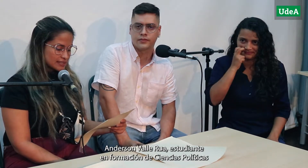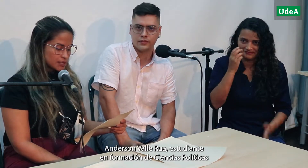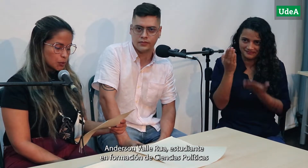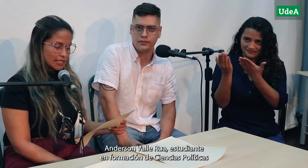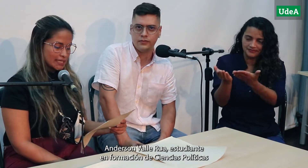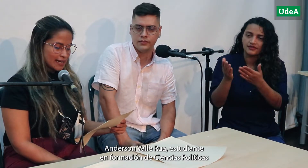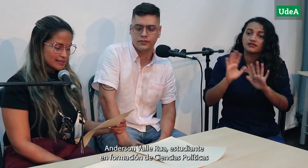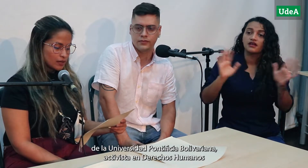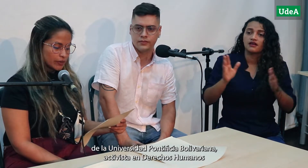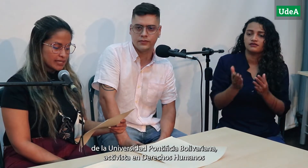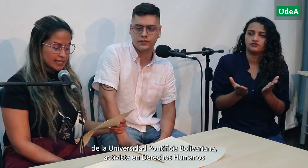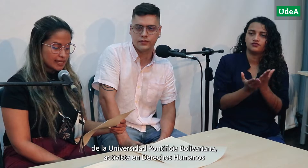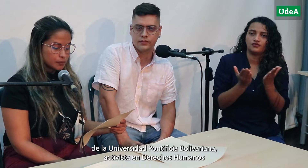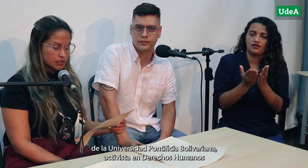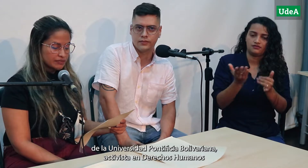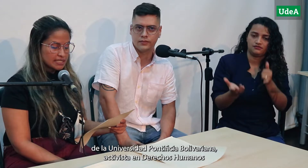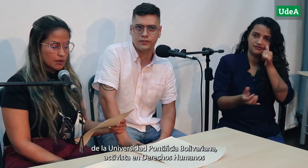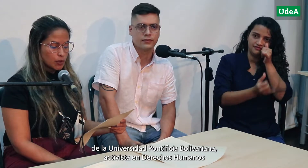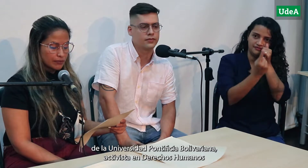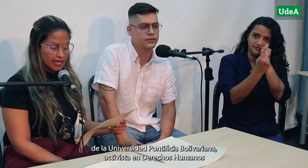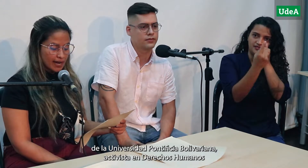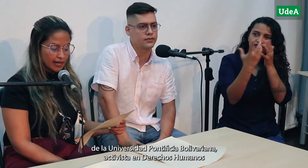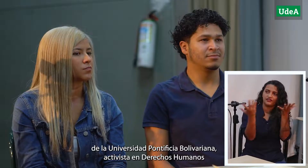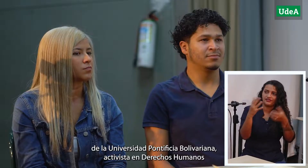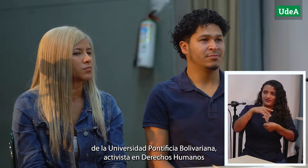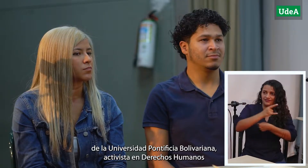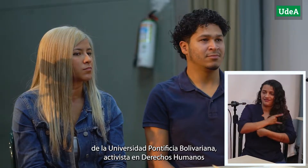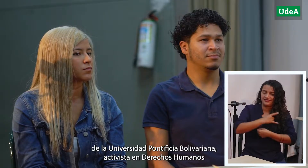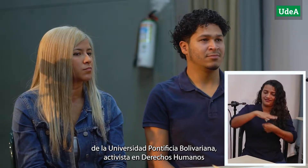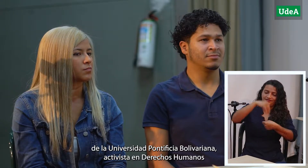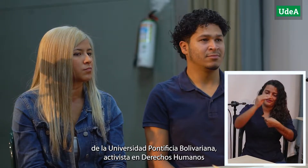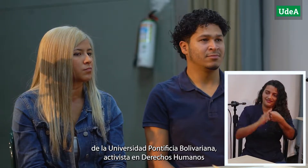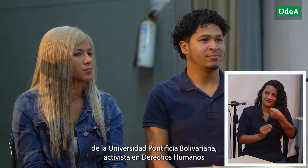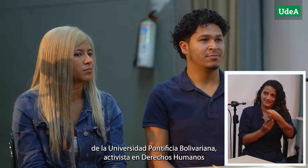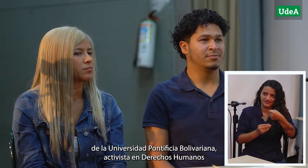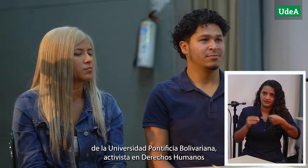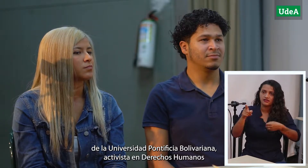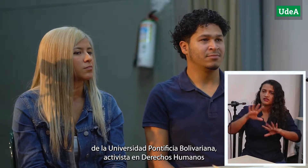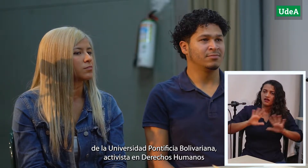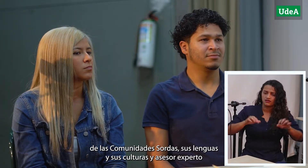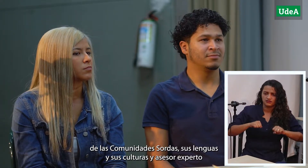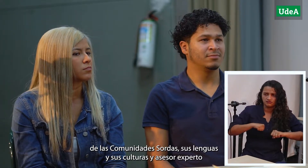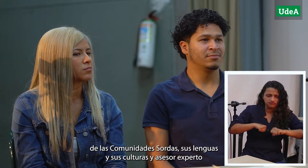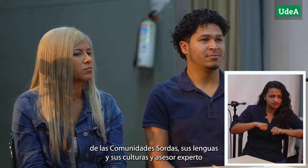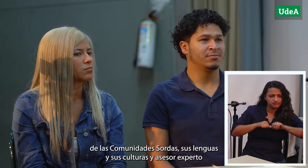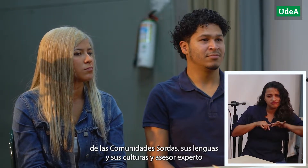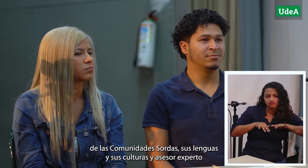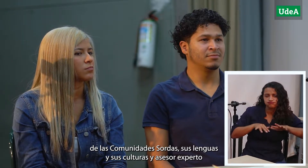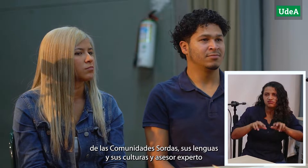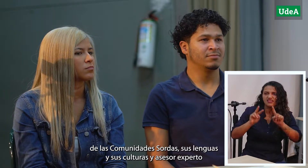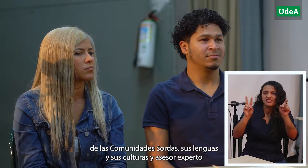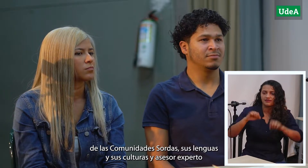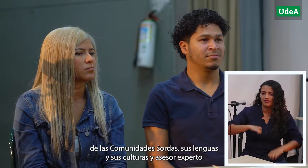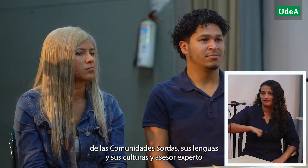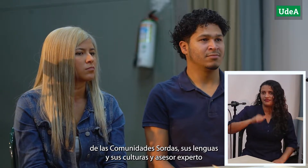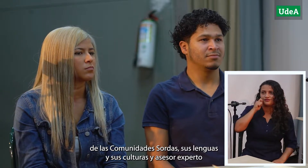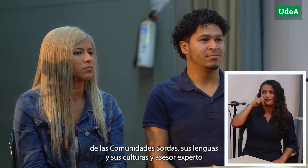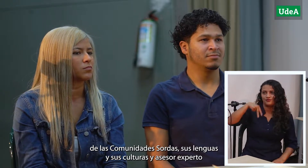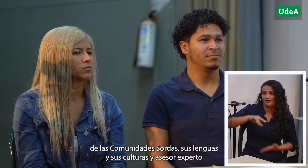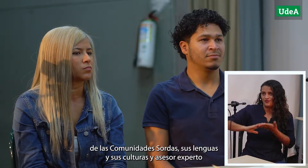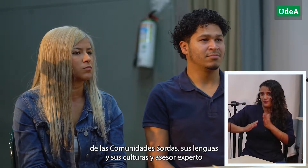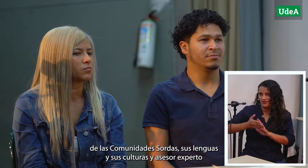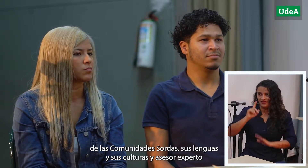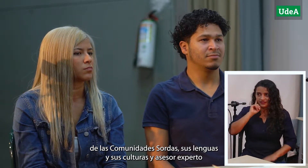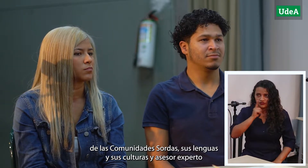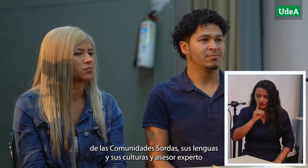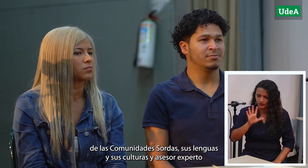de Ciencias Políticas de la Universidad Pontificia Bolivariana, activista en derechos humanos de las comunidades sordas, sus lenguas